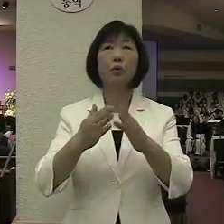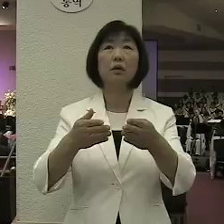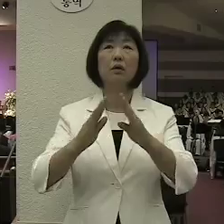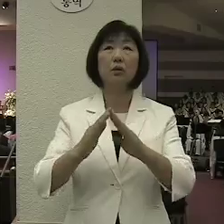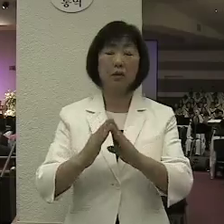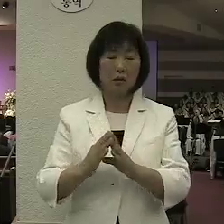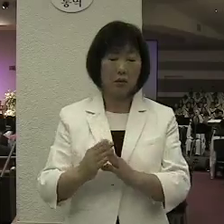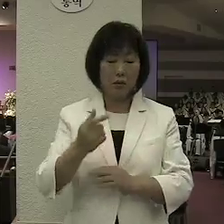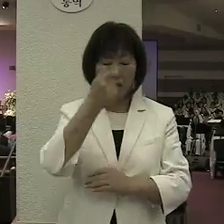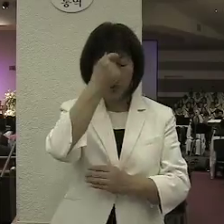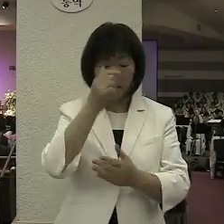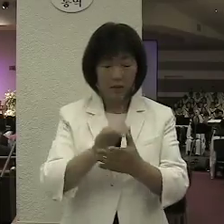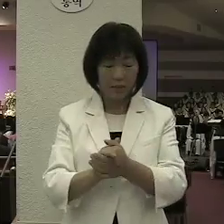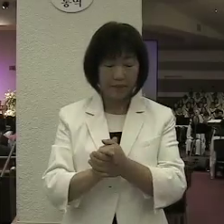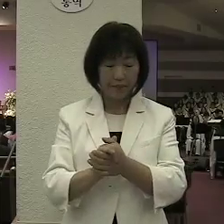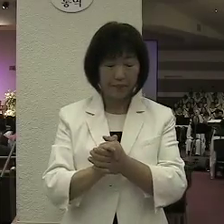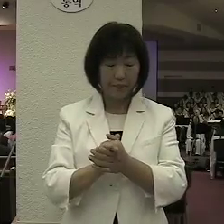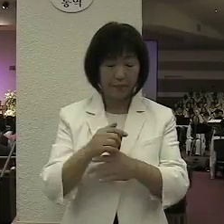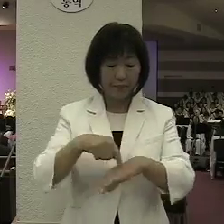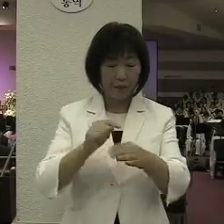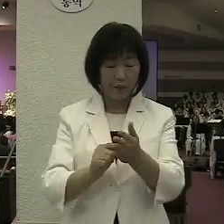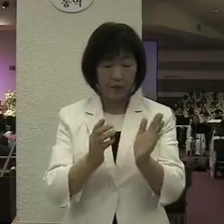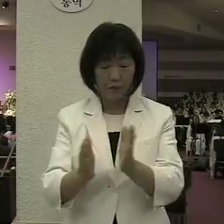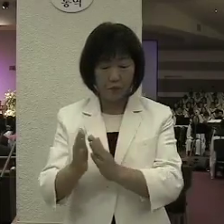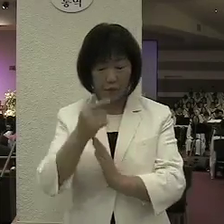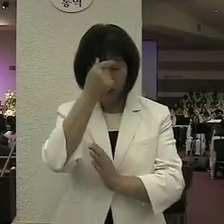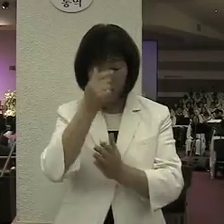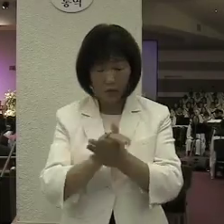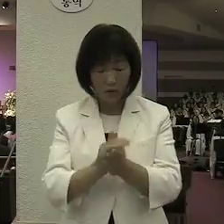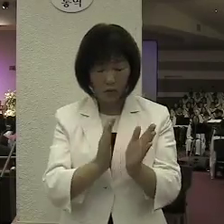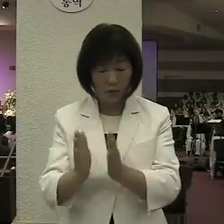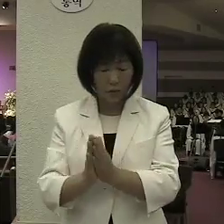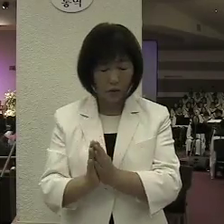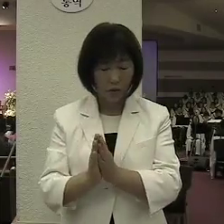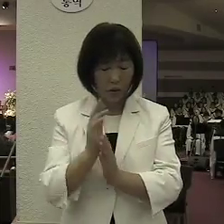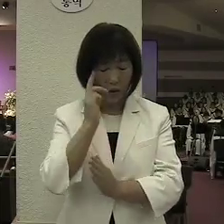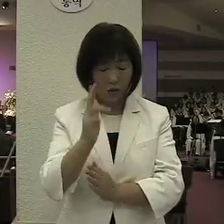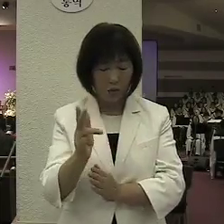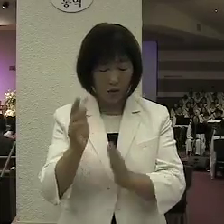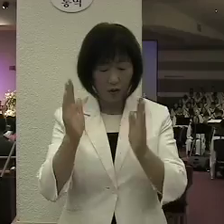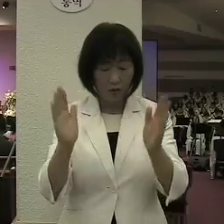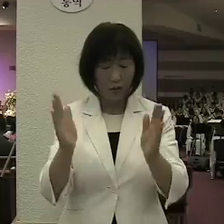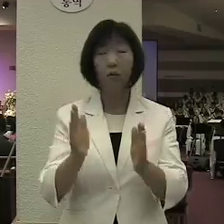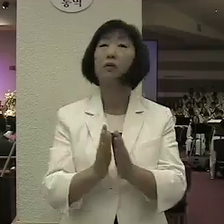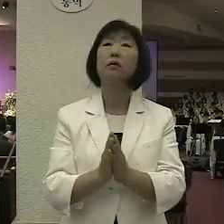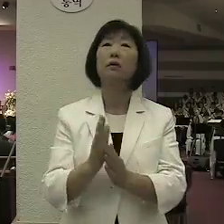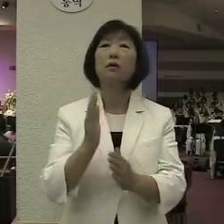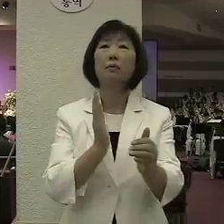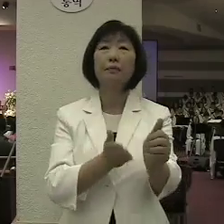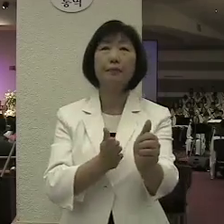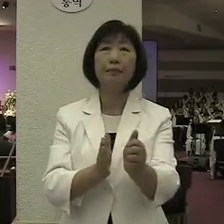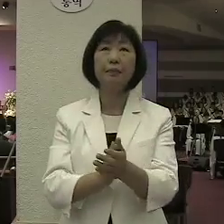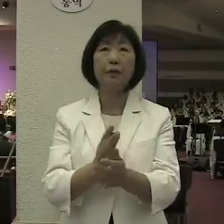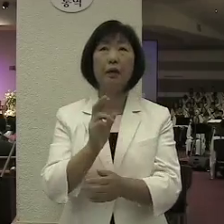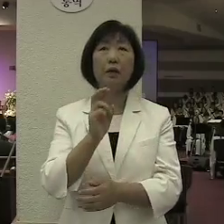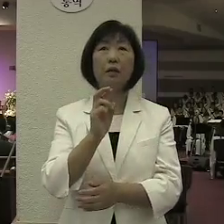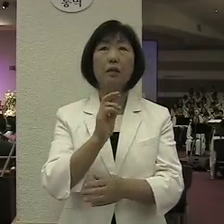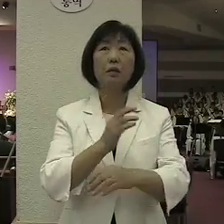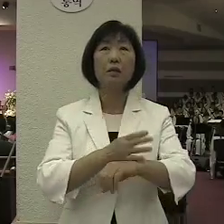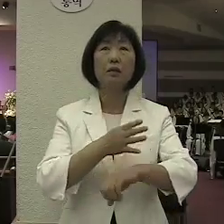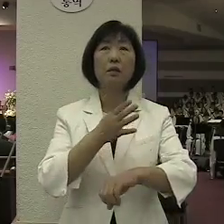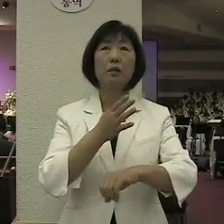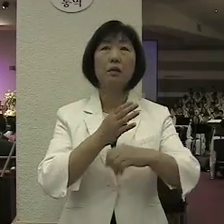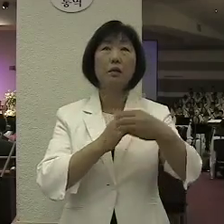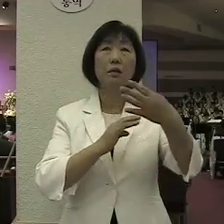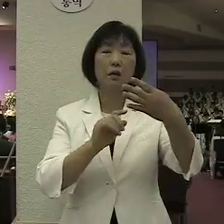주시고 또 손님 맞을 준비, 우리 마음의 준비, 기도의 준비를 하시는 한 주가 되시기를 바랍니다. 또한 4월 26일